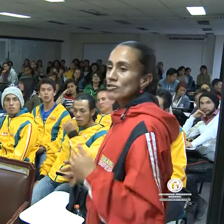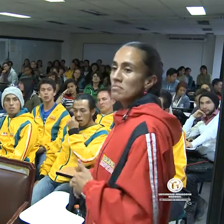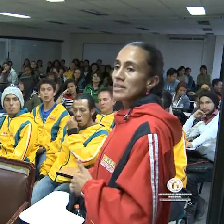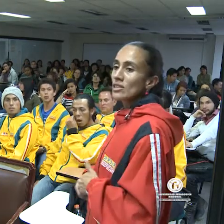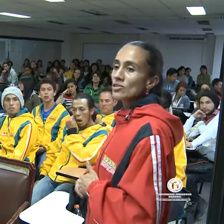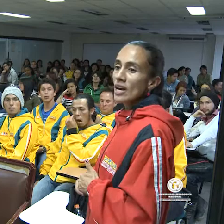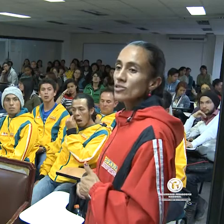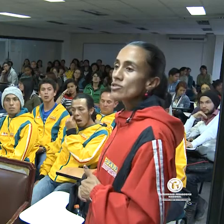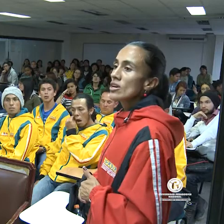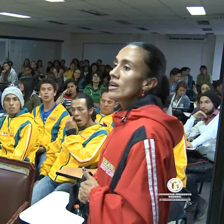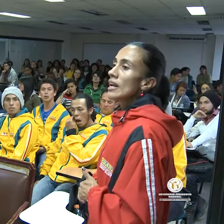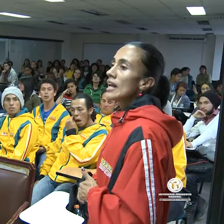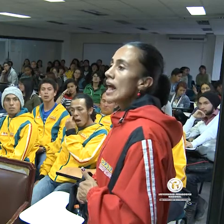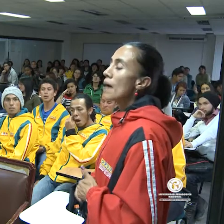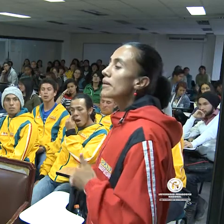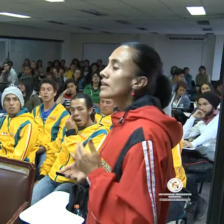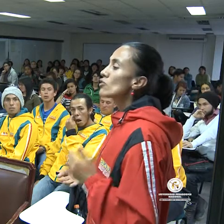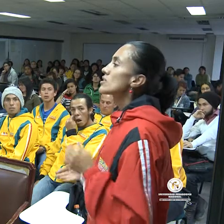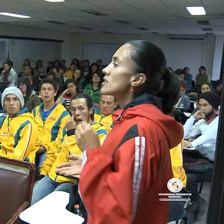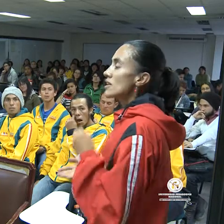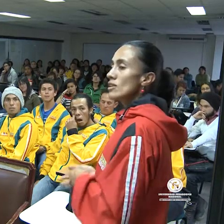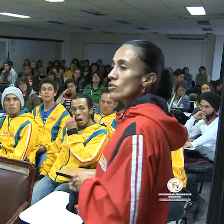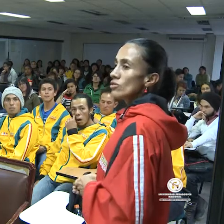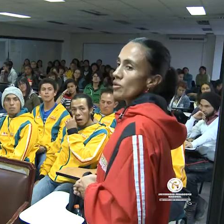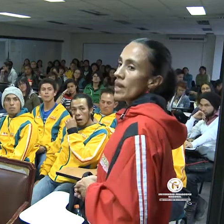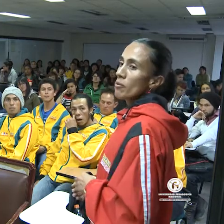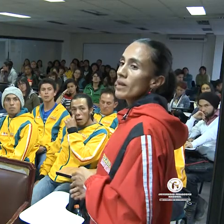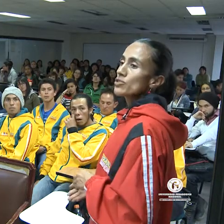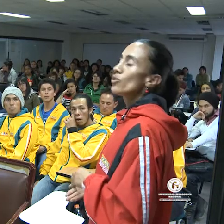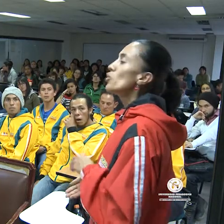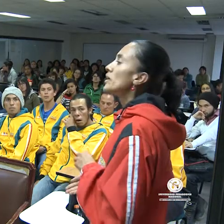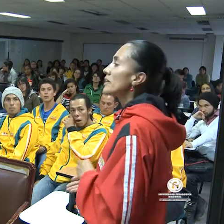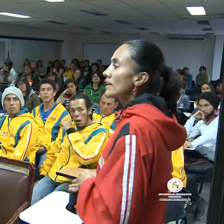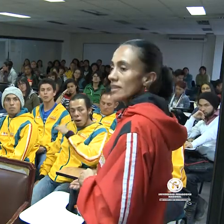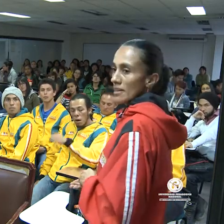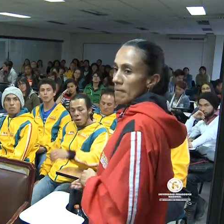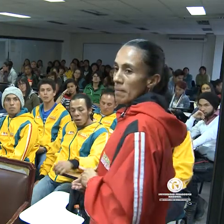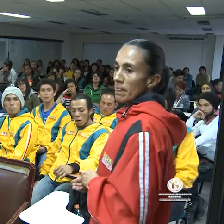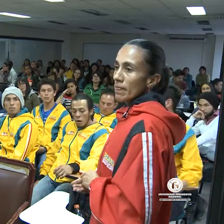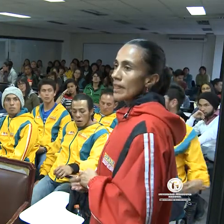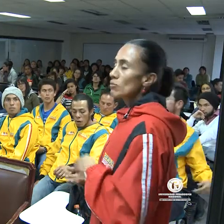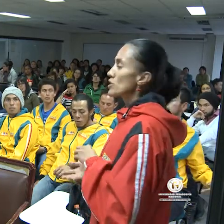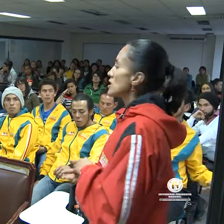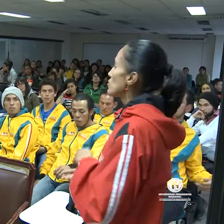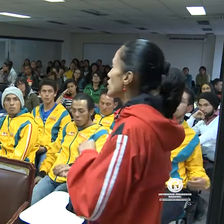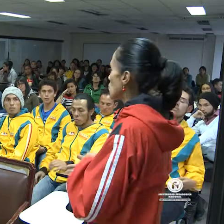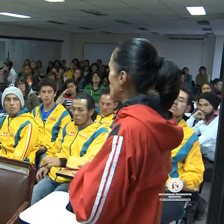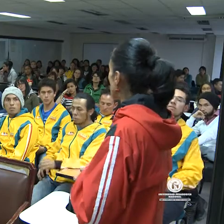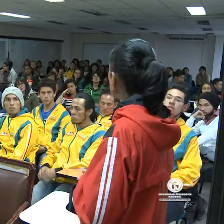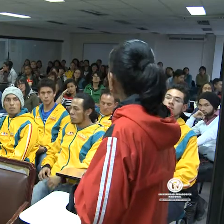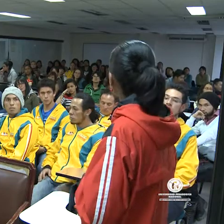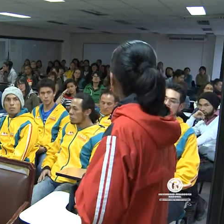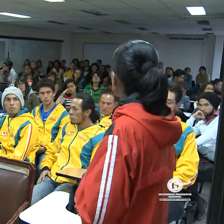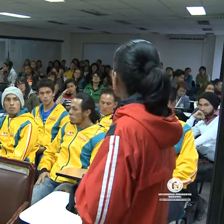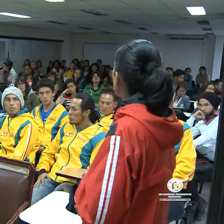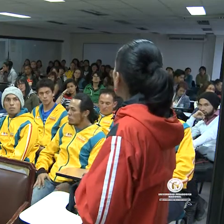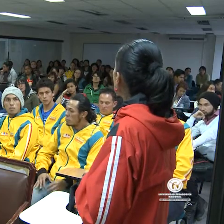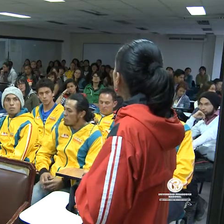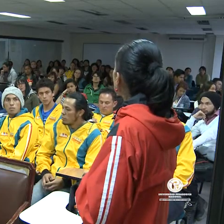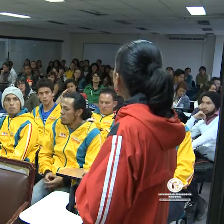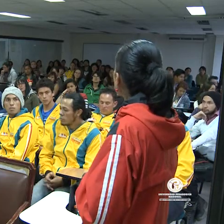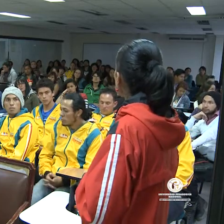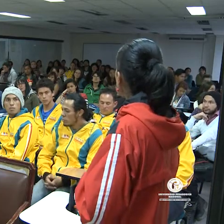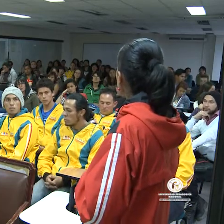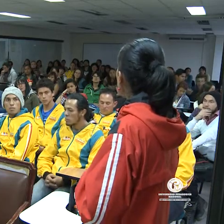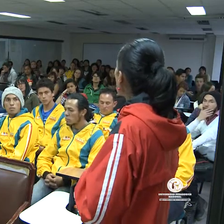larguitos, más de dos años, han venido incidiendo sobre la población juvenil del municipio de Soacha,